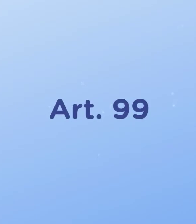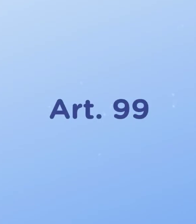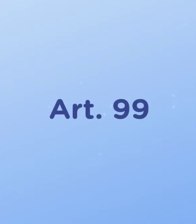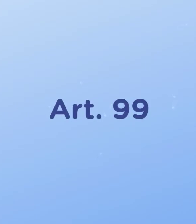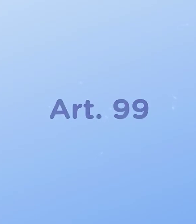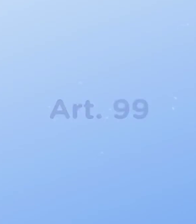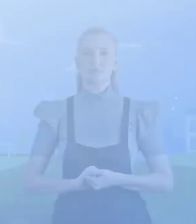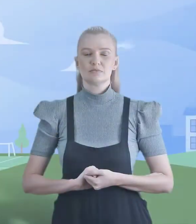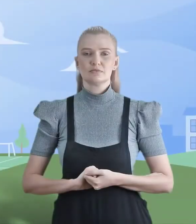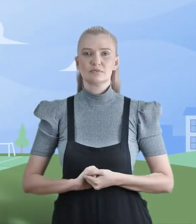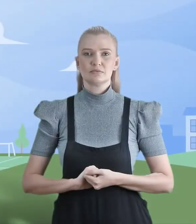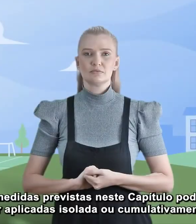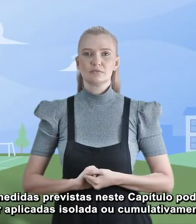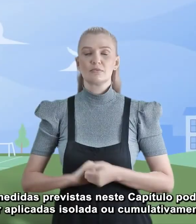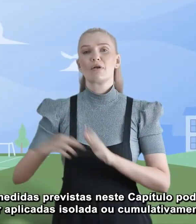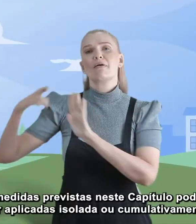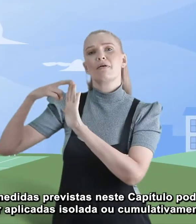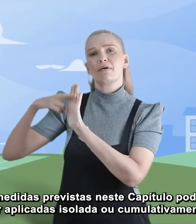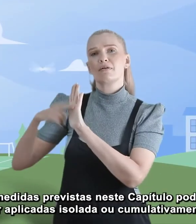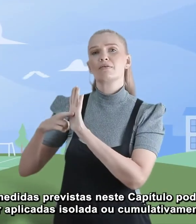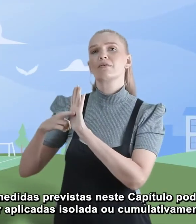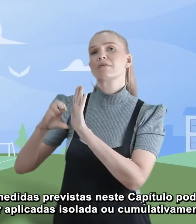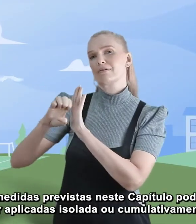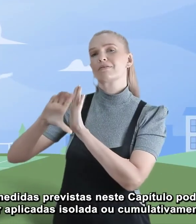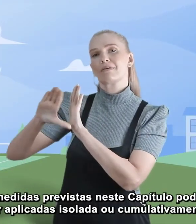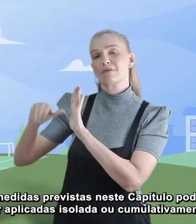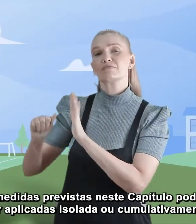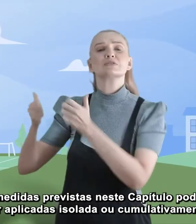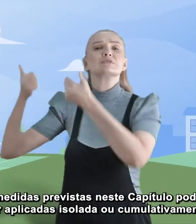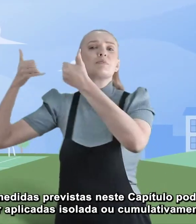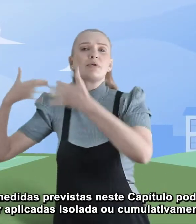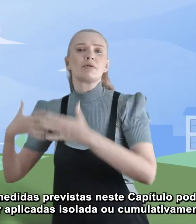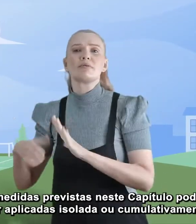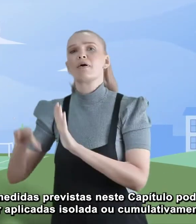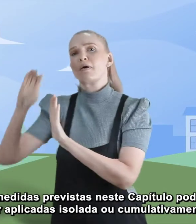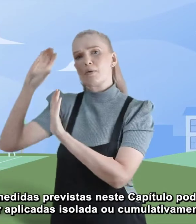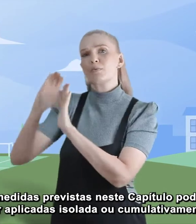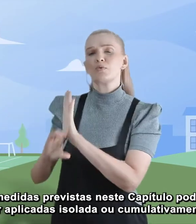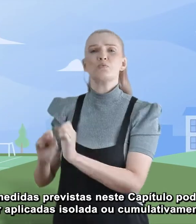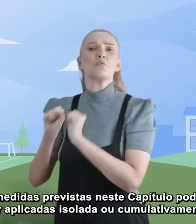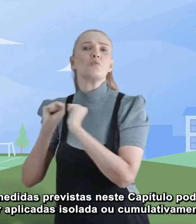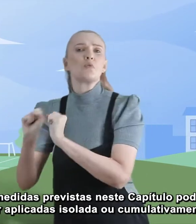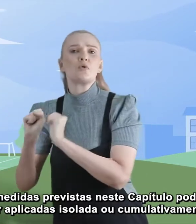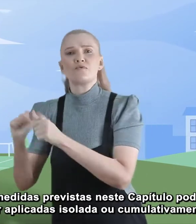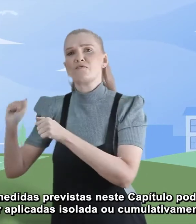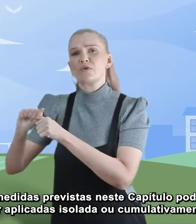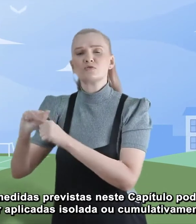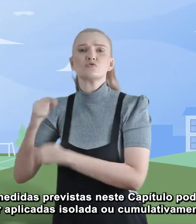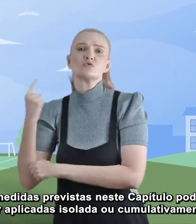1999. As medidas previstas neste capítulo poderão ser aplicadas isolada